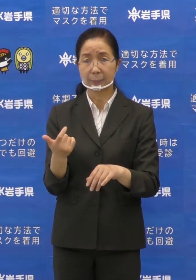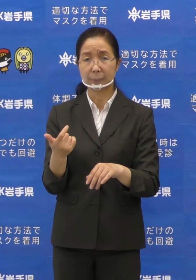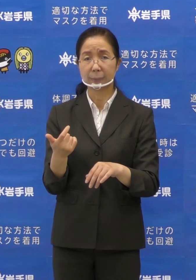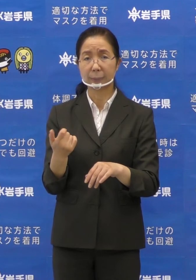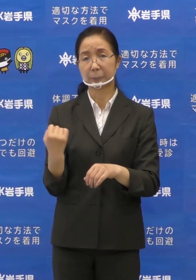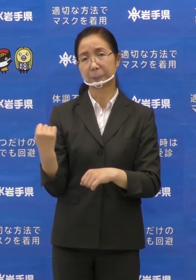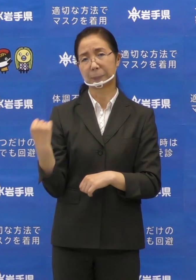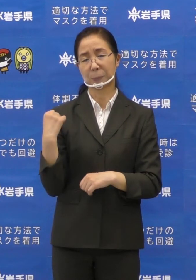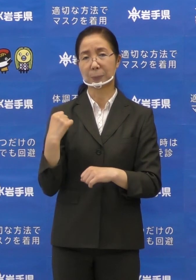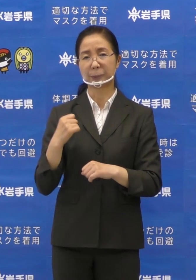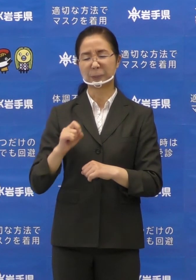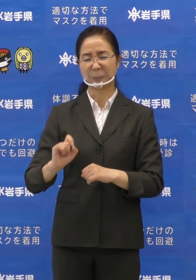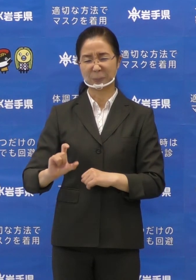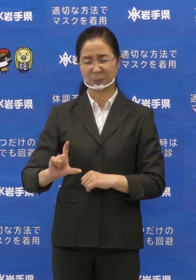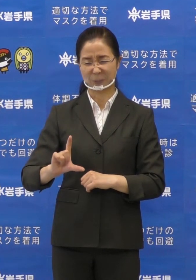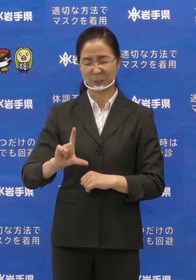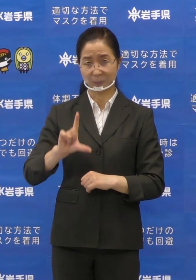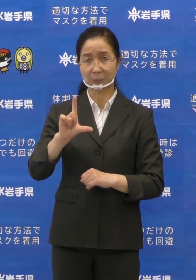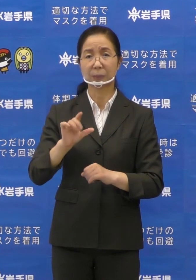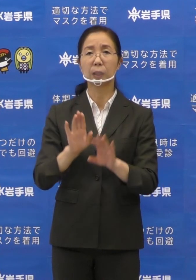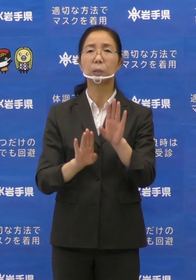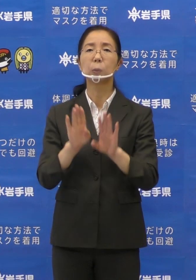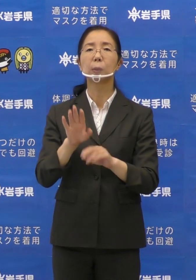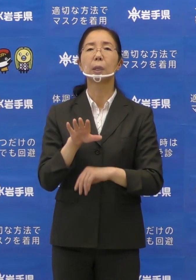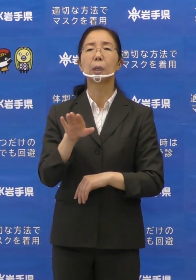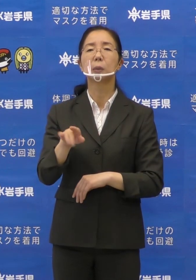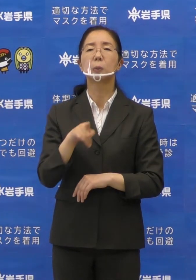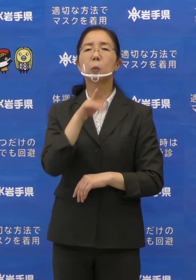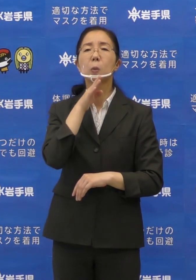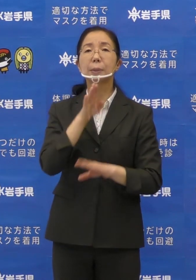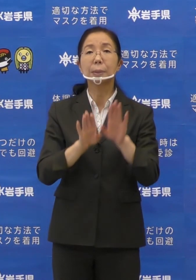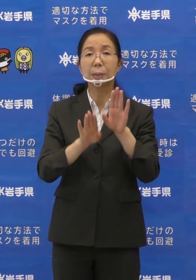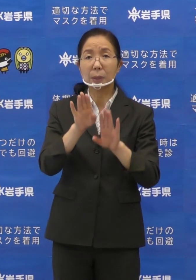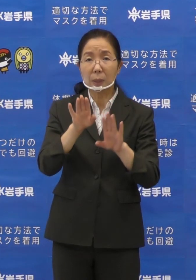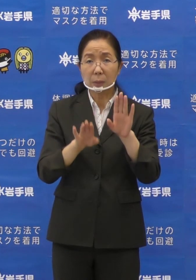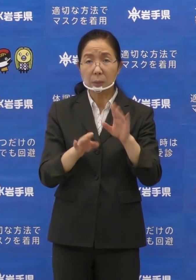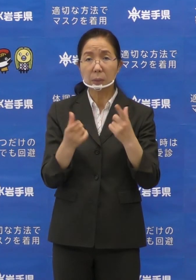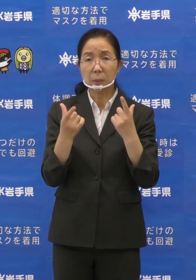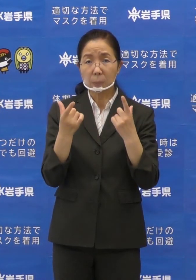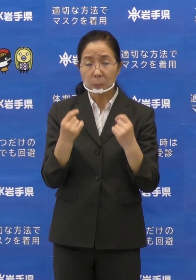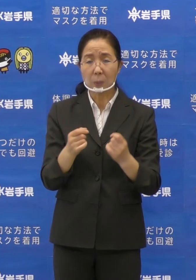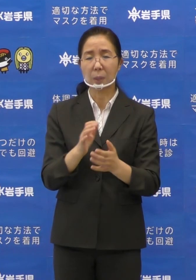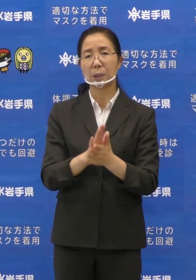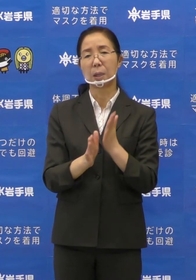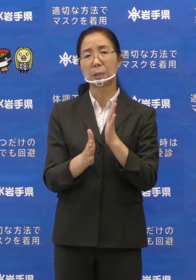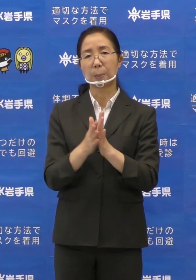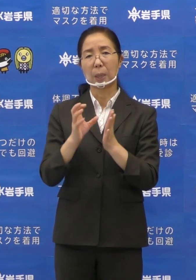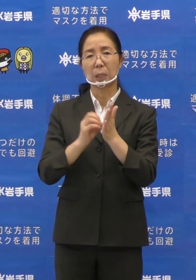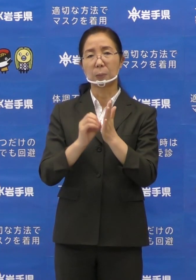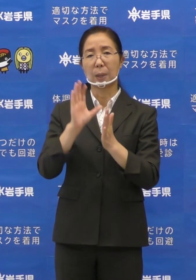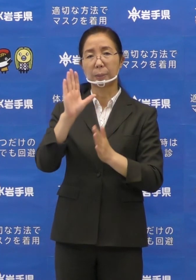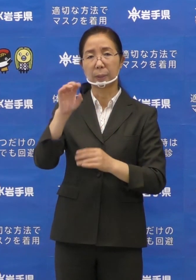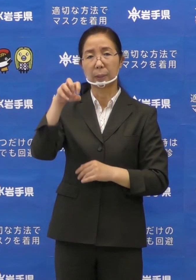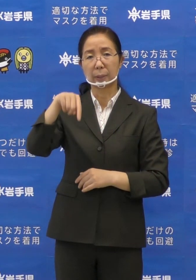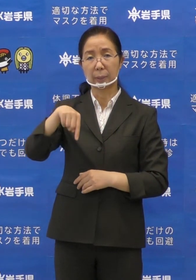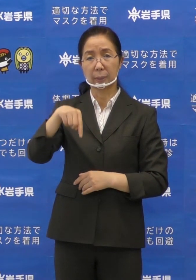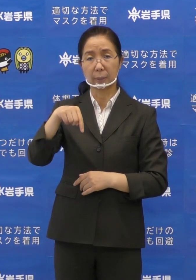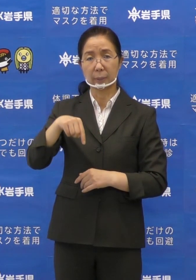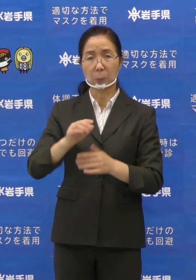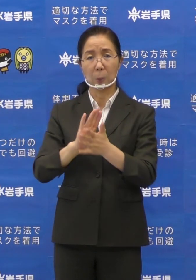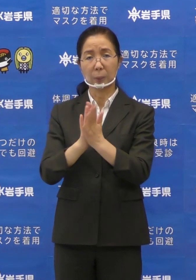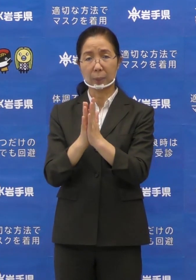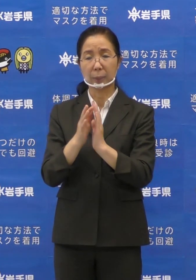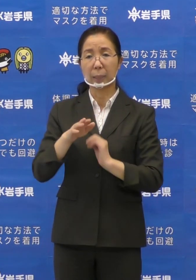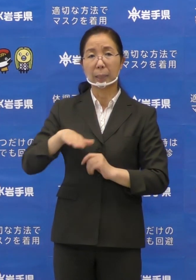の増大になっていますので、その実態も改めて、岩手であれば岩手県民とこう共